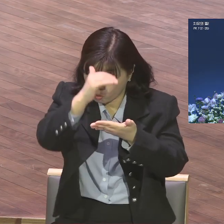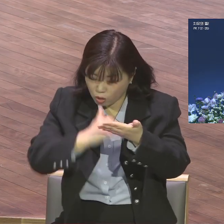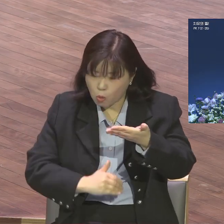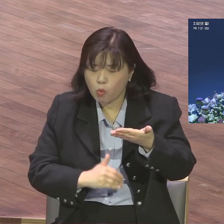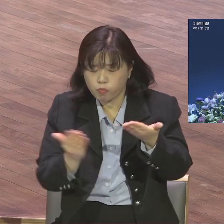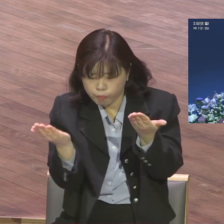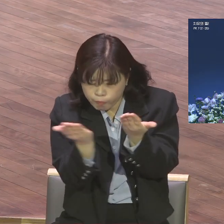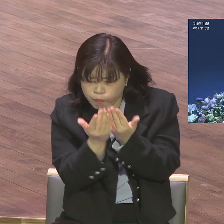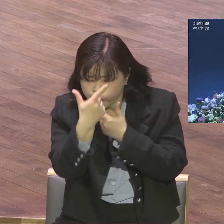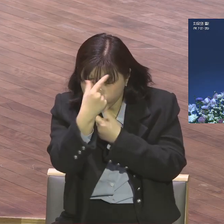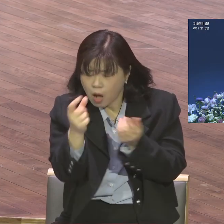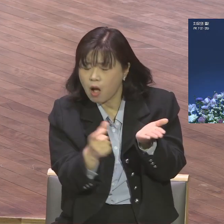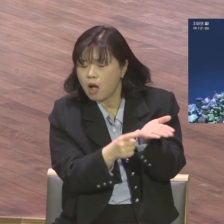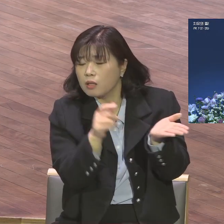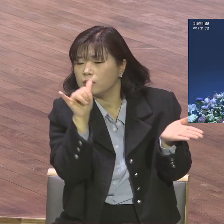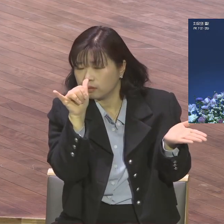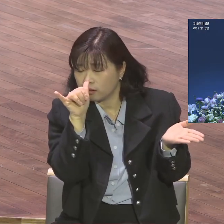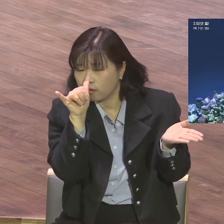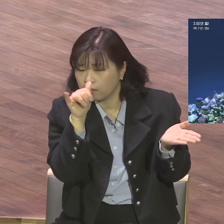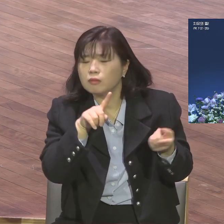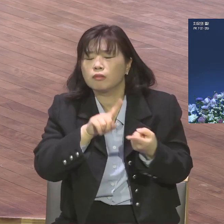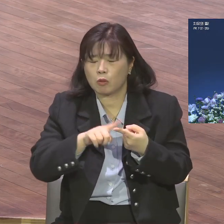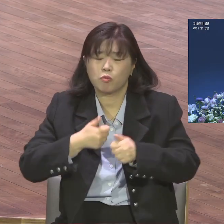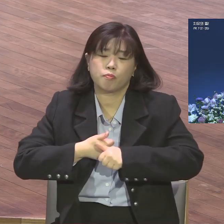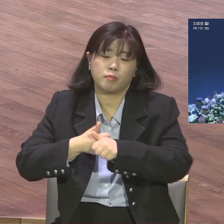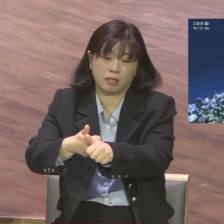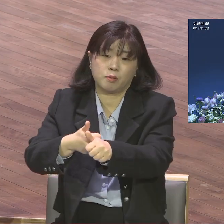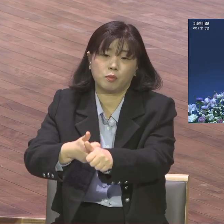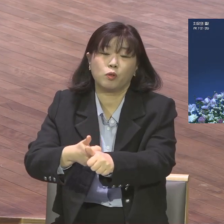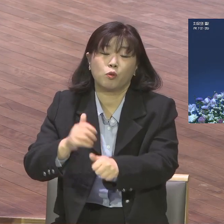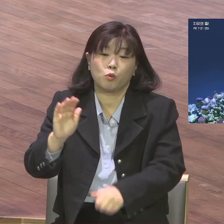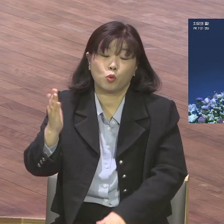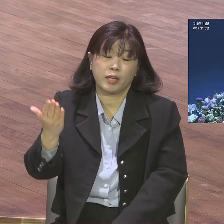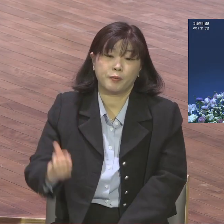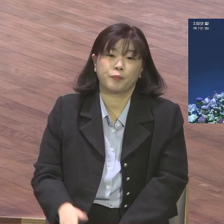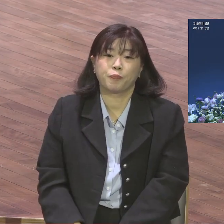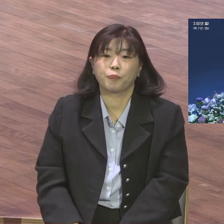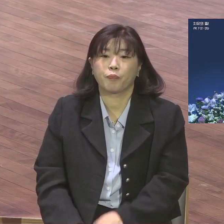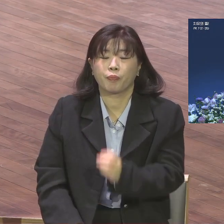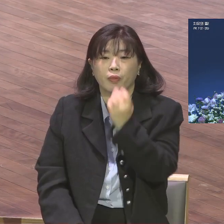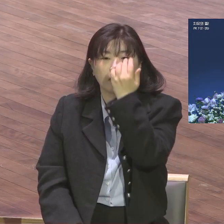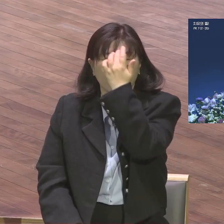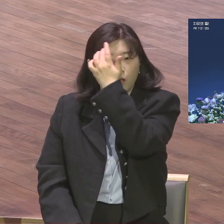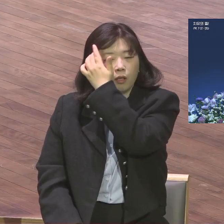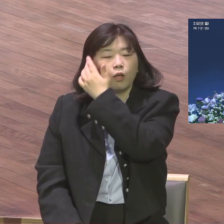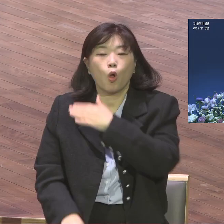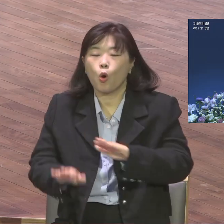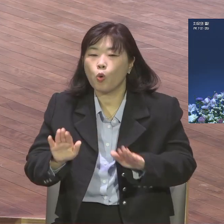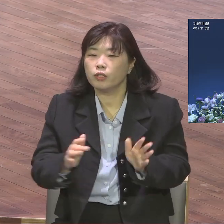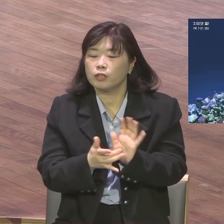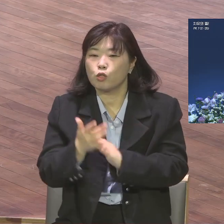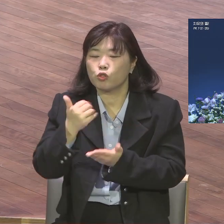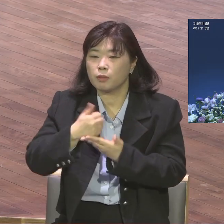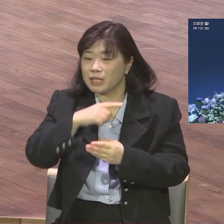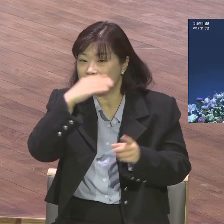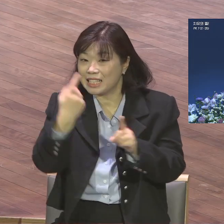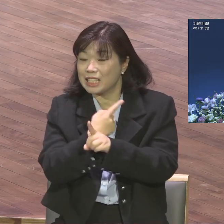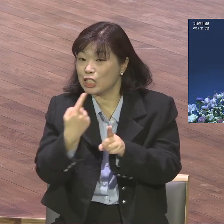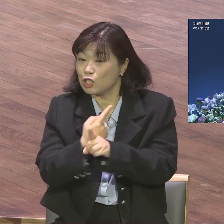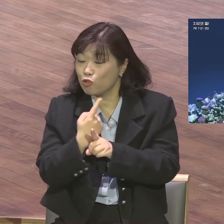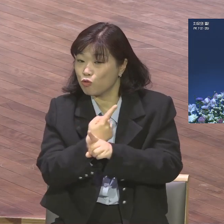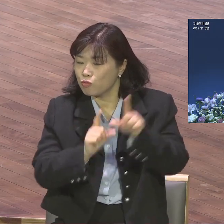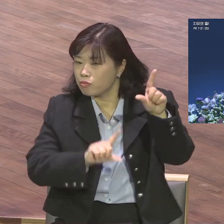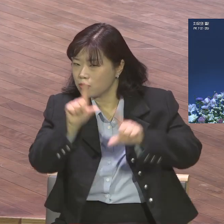오늘 본문에 보면 예수님께서 치유 사역을 펼치는 장면이 나옵니다. 마태복음 15장 29절로 31절에